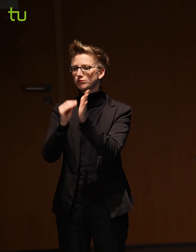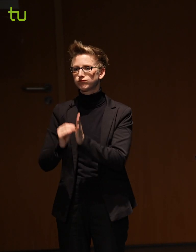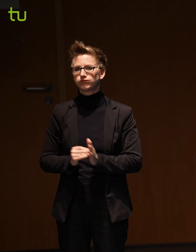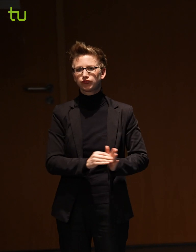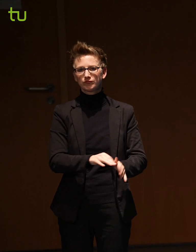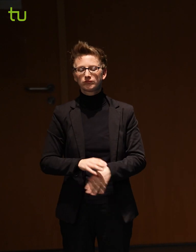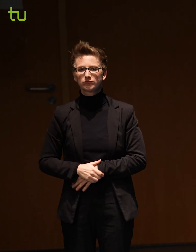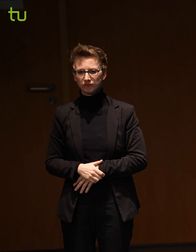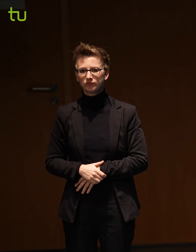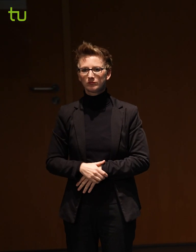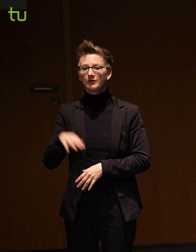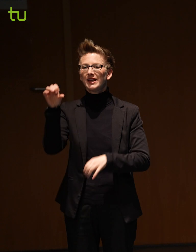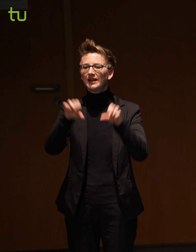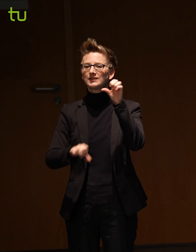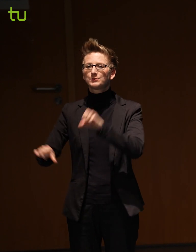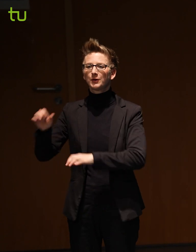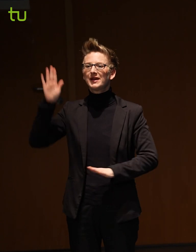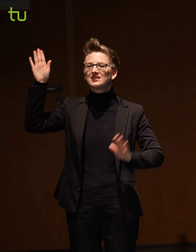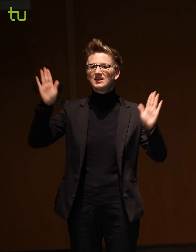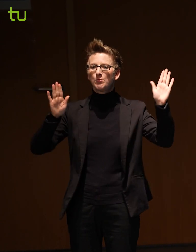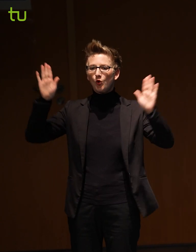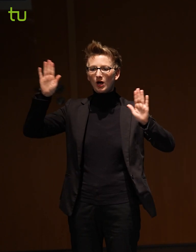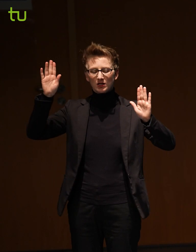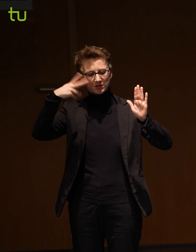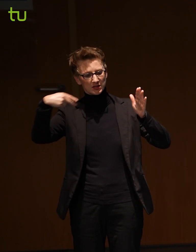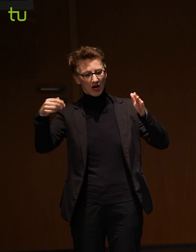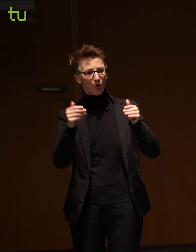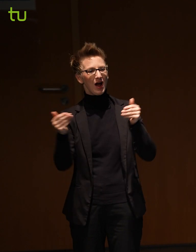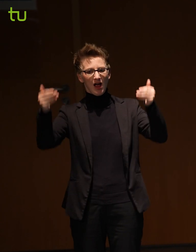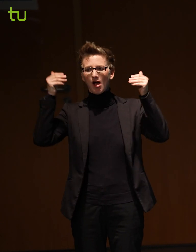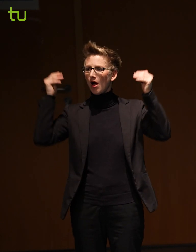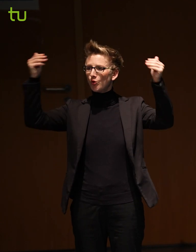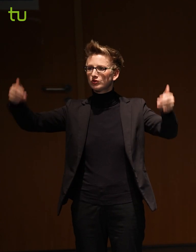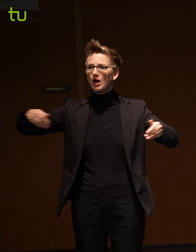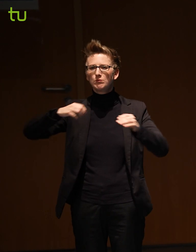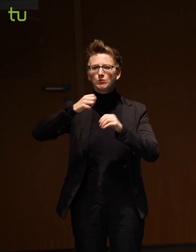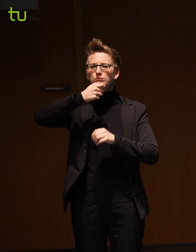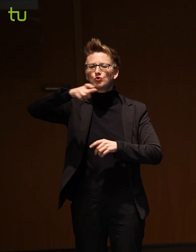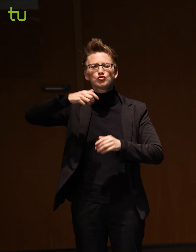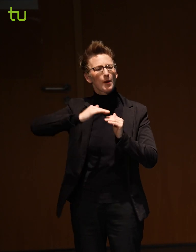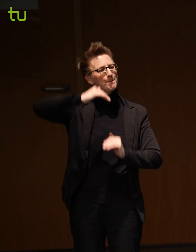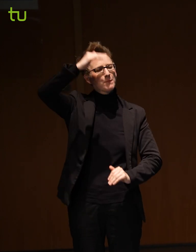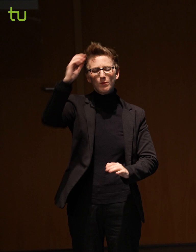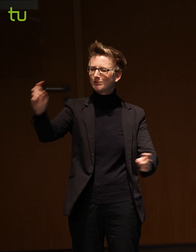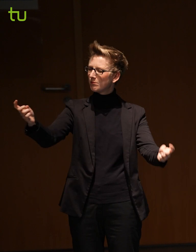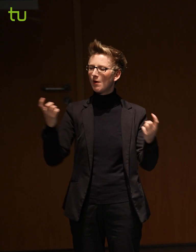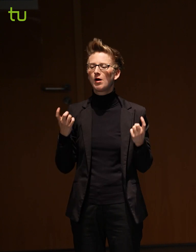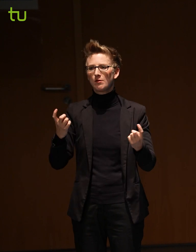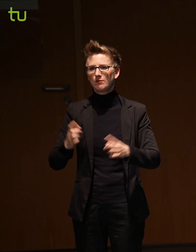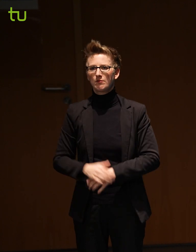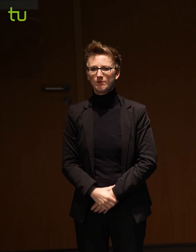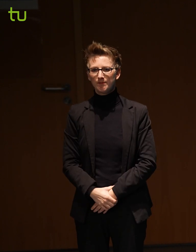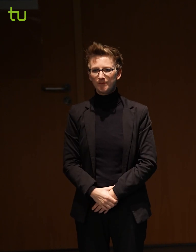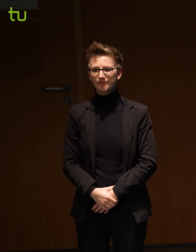Message vom Experiment Demokratie sogar außen in großen Lettern. Einem Lyriker und Übersetzer dieser